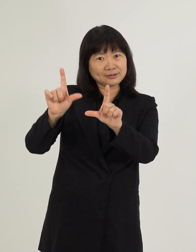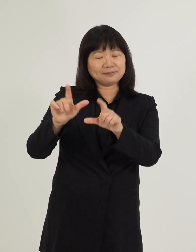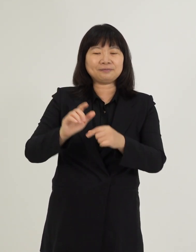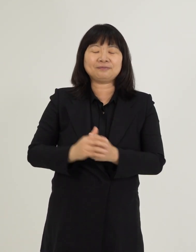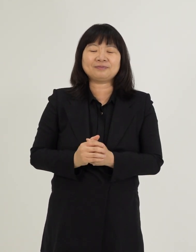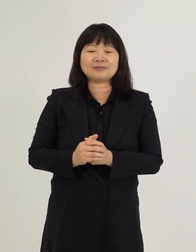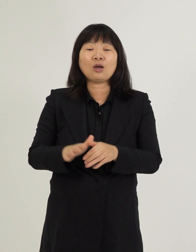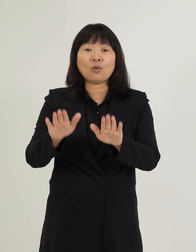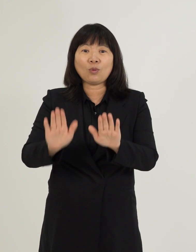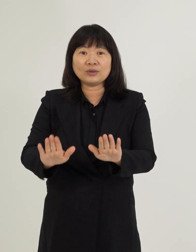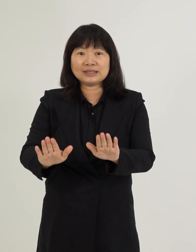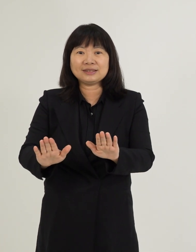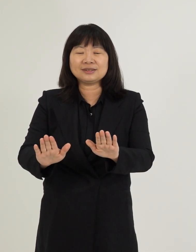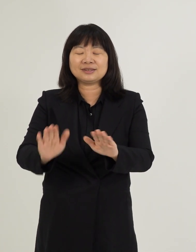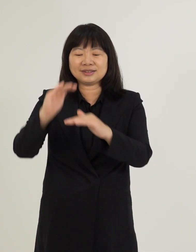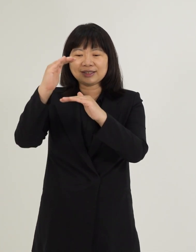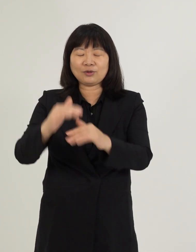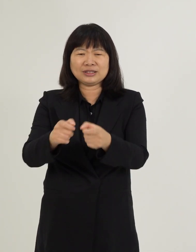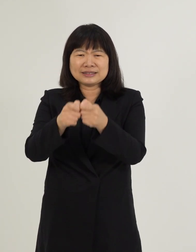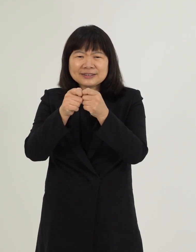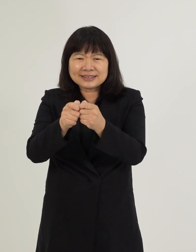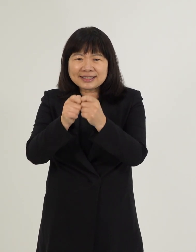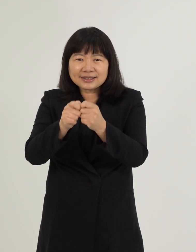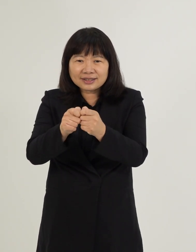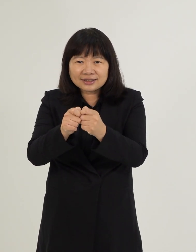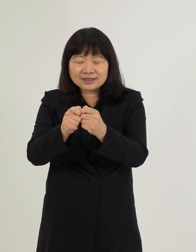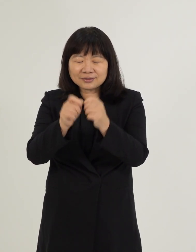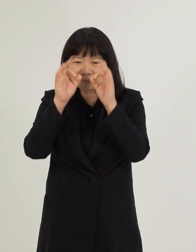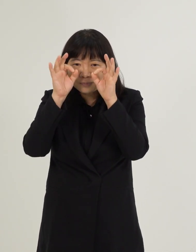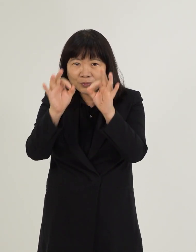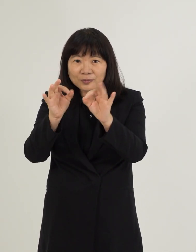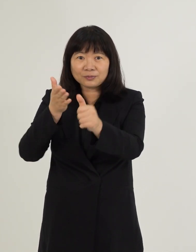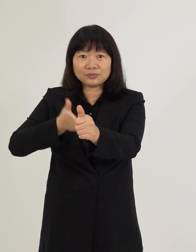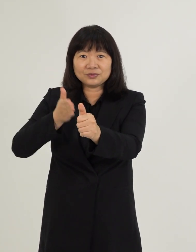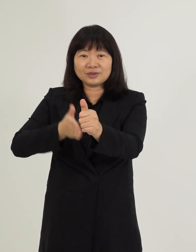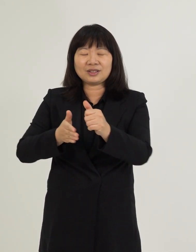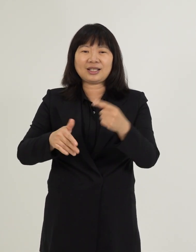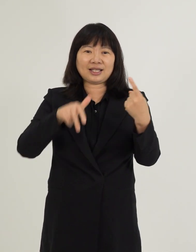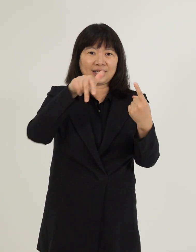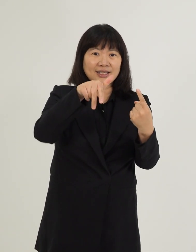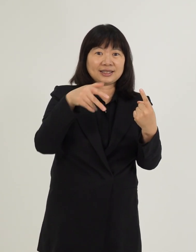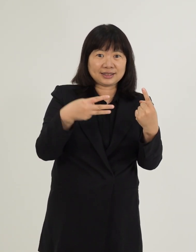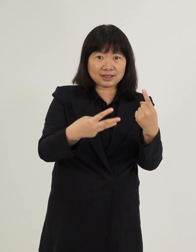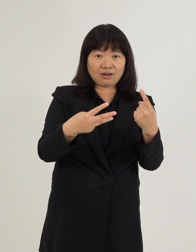면밀하게 한번 보도록 하죠. 1절을 보실까요?